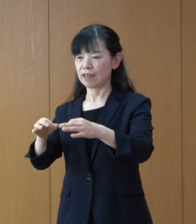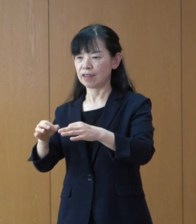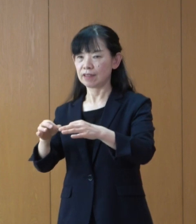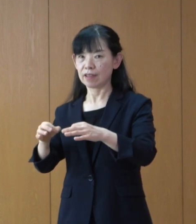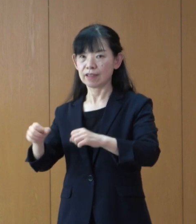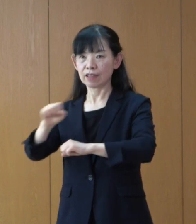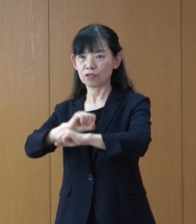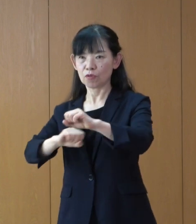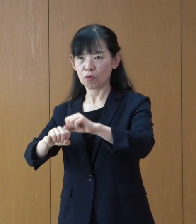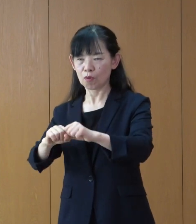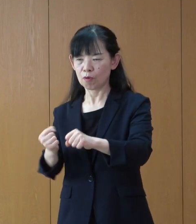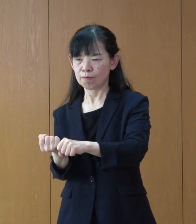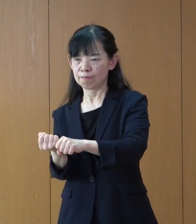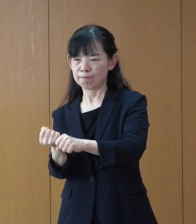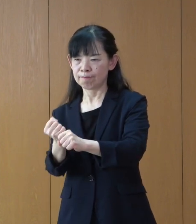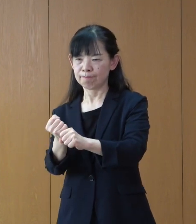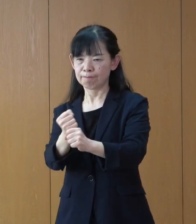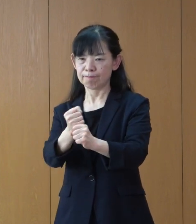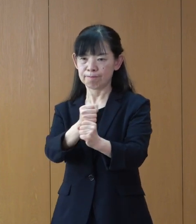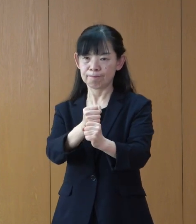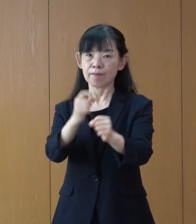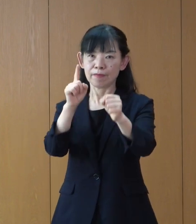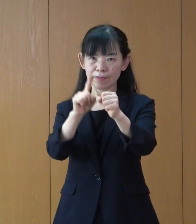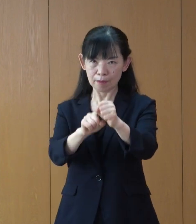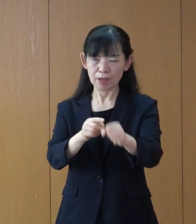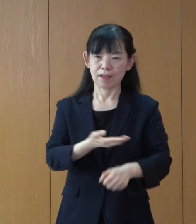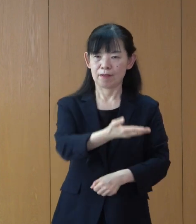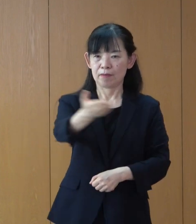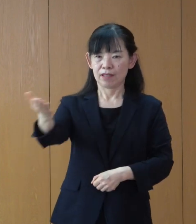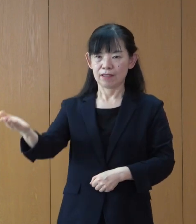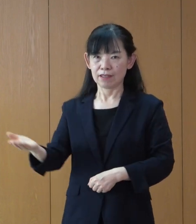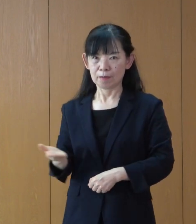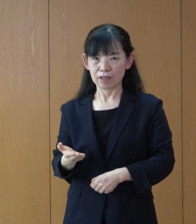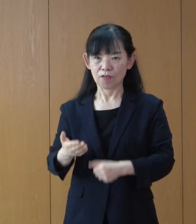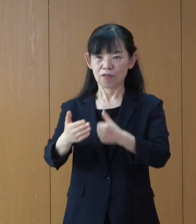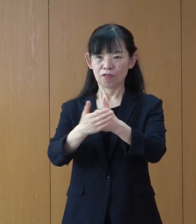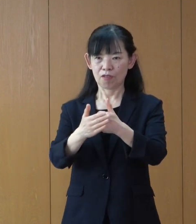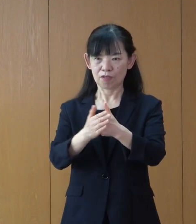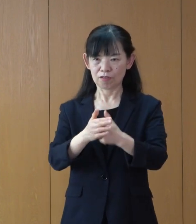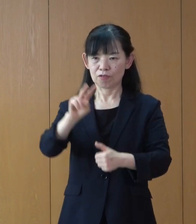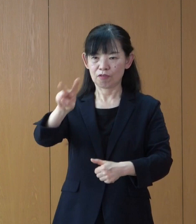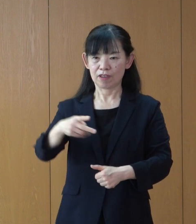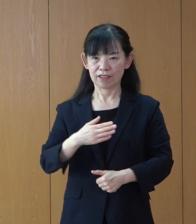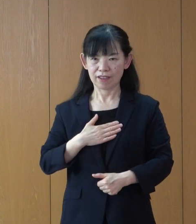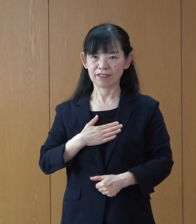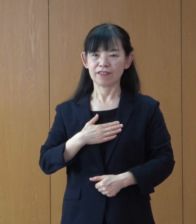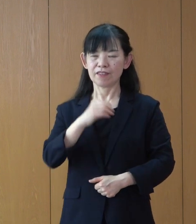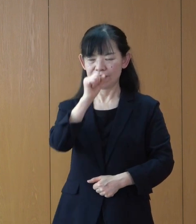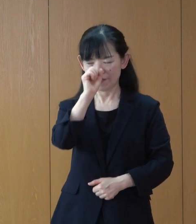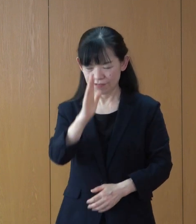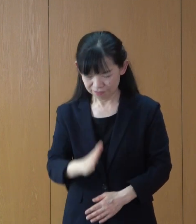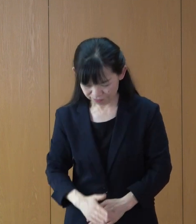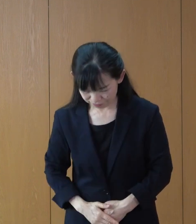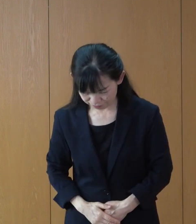再開に向けて皆様のご協力、ご理解をお願いいたします。